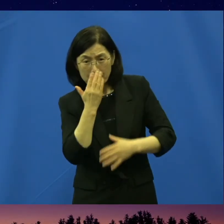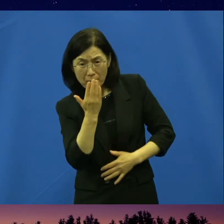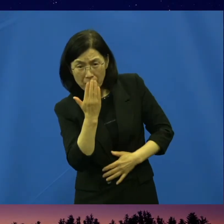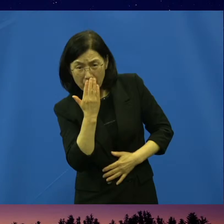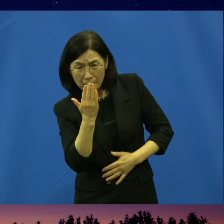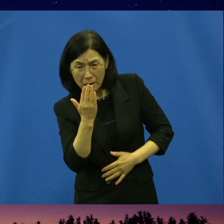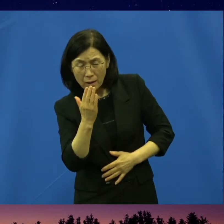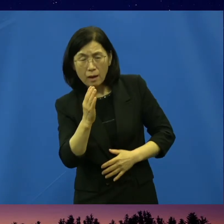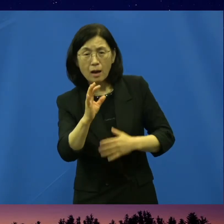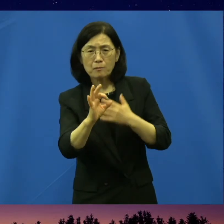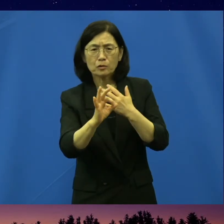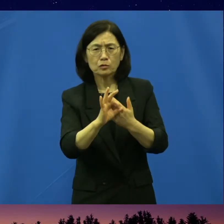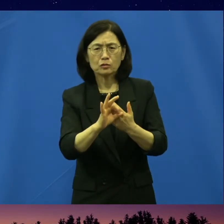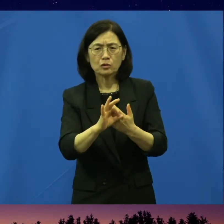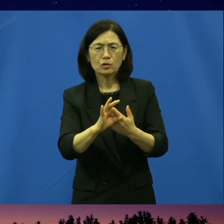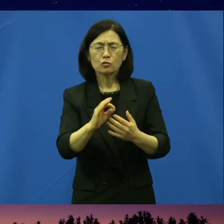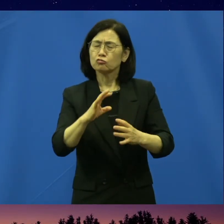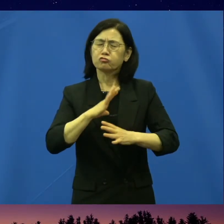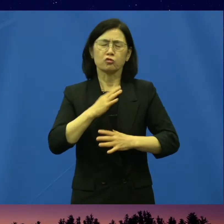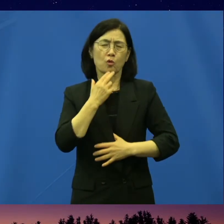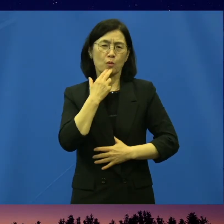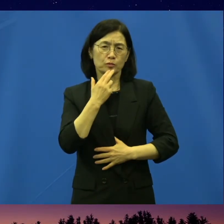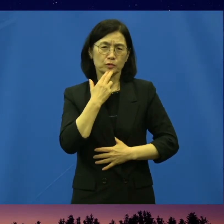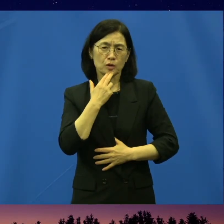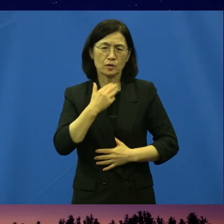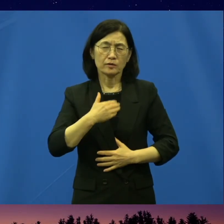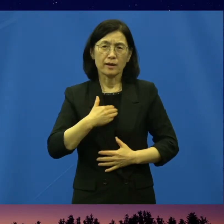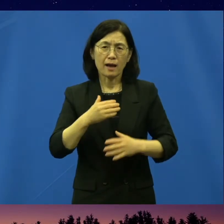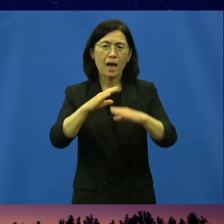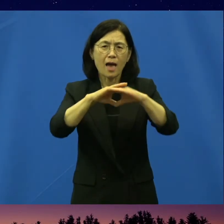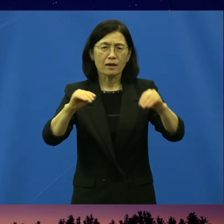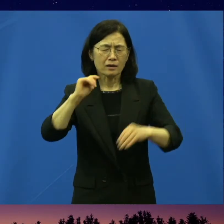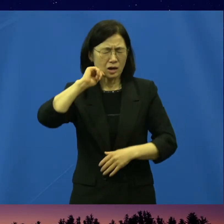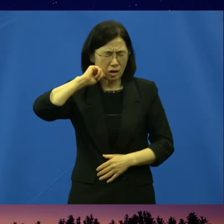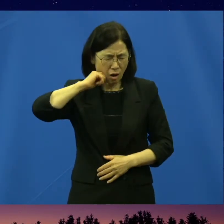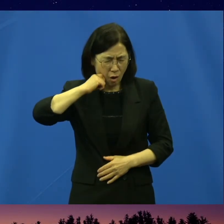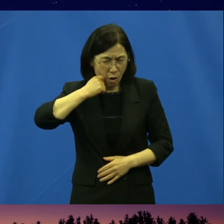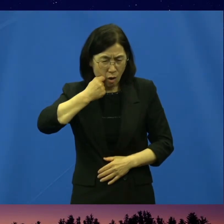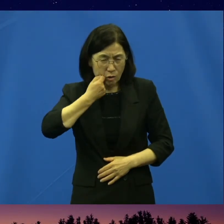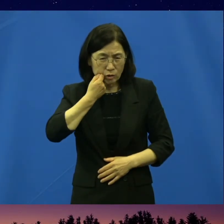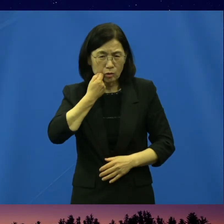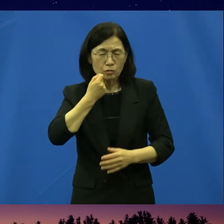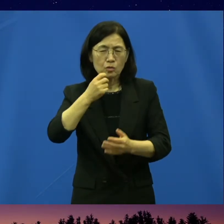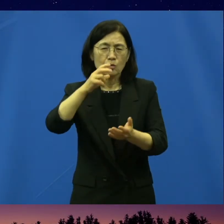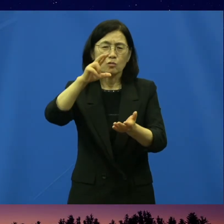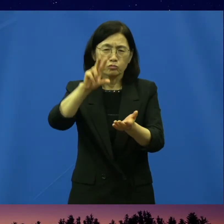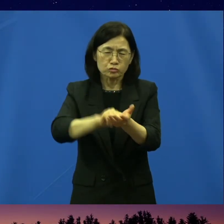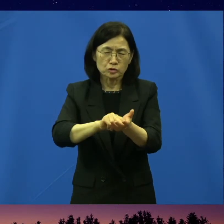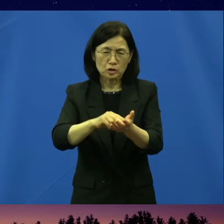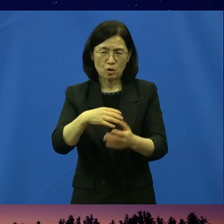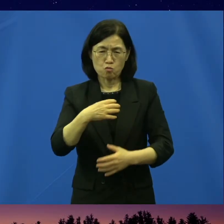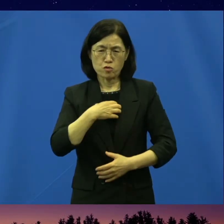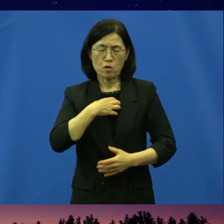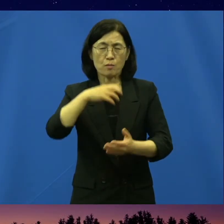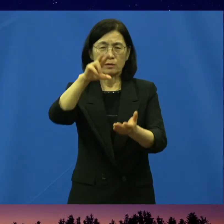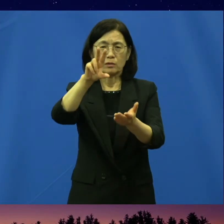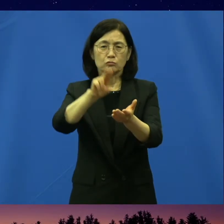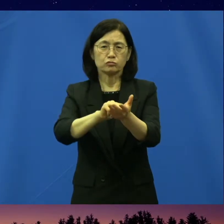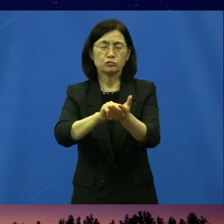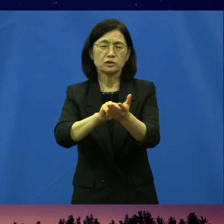두려워할 필요가 없습니다. 내가 해결할 수 없는, 내가 해결하기는 까다로운, 또 위험한 그런